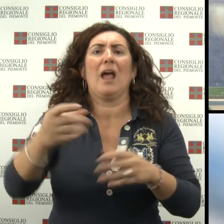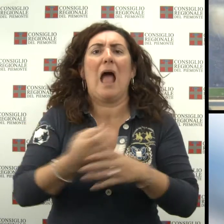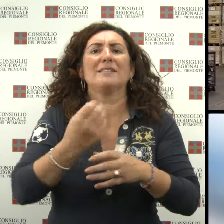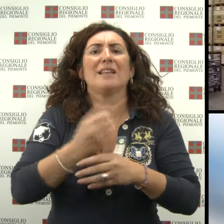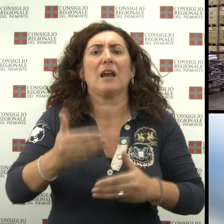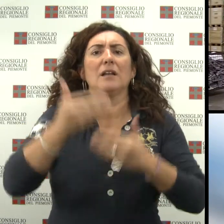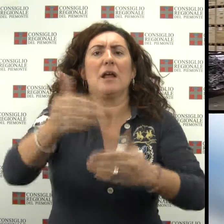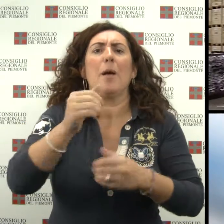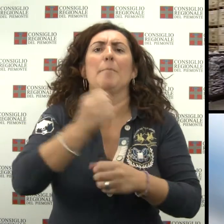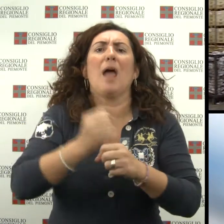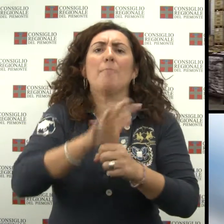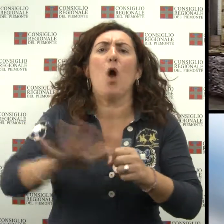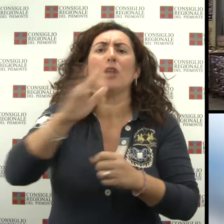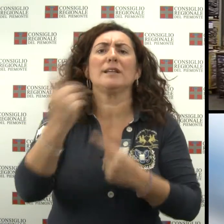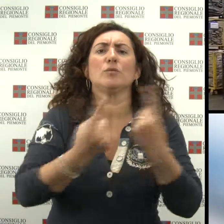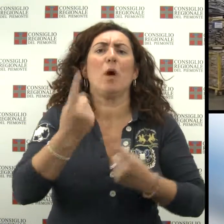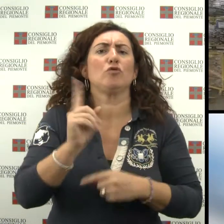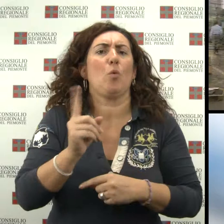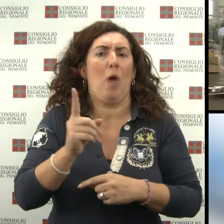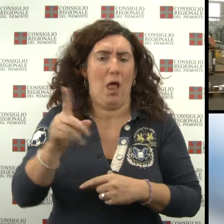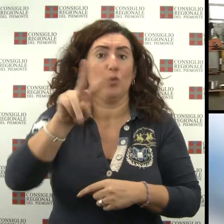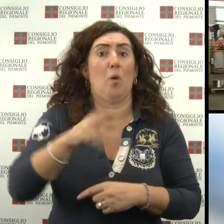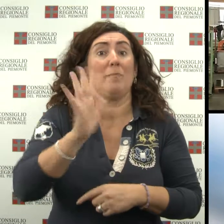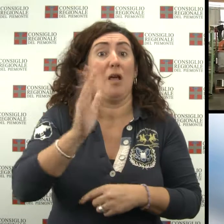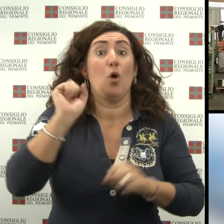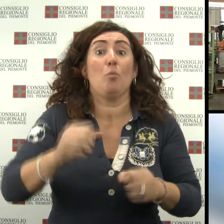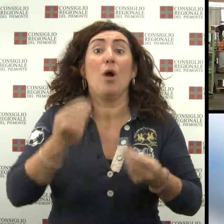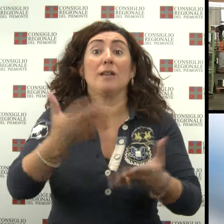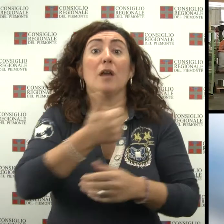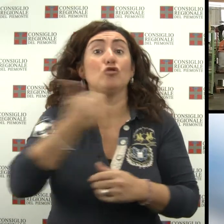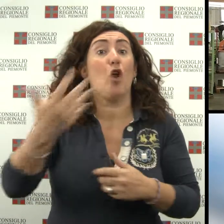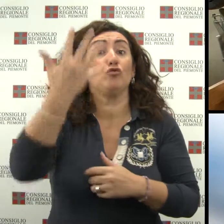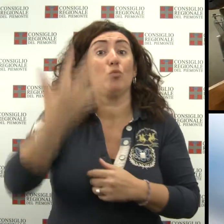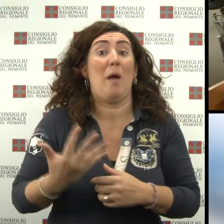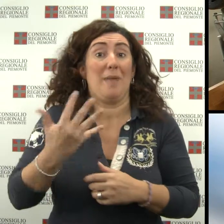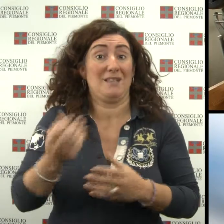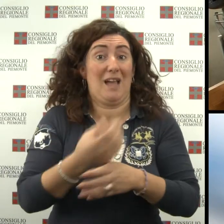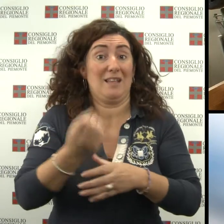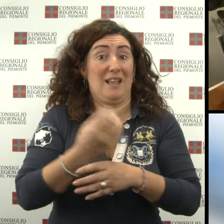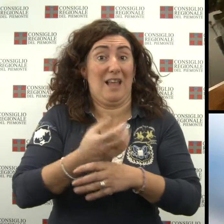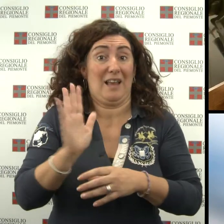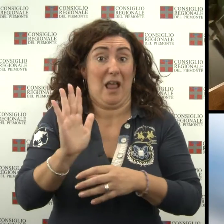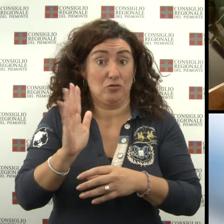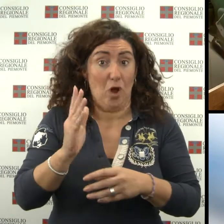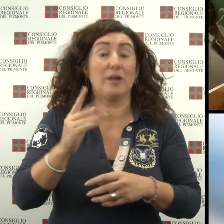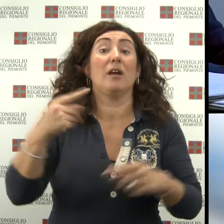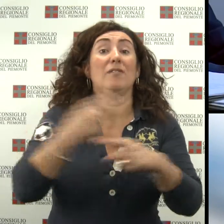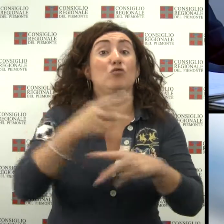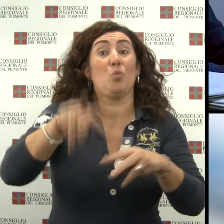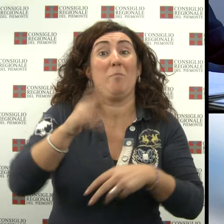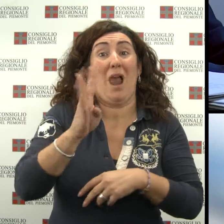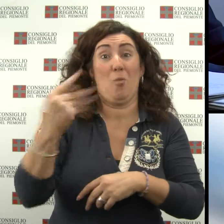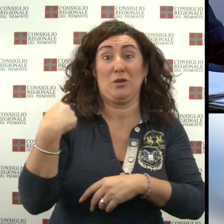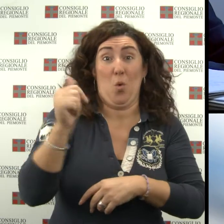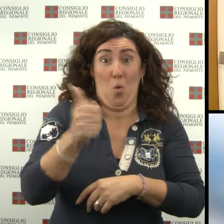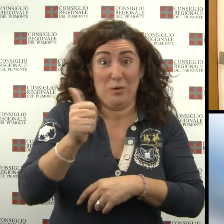Piemonte, riferendo che nel 2015 si potranno concedere soltanto 5 mesi di cassa integrazione a fronte degli 11 del 2014 e